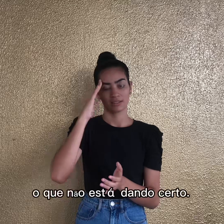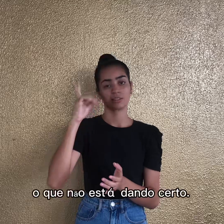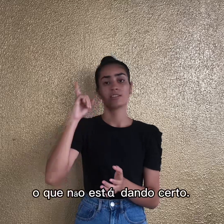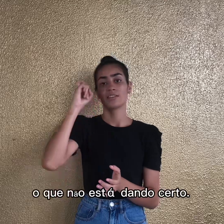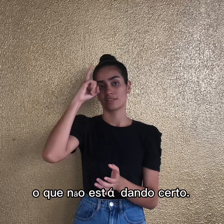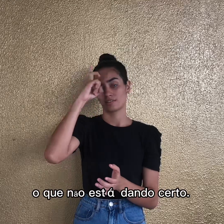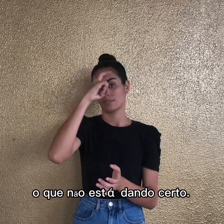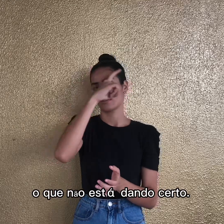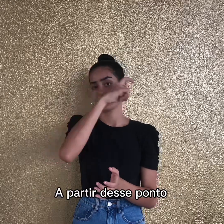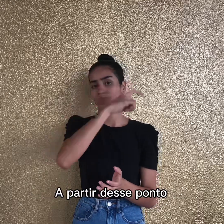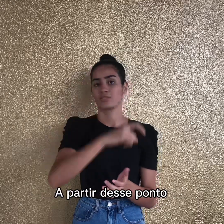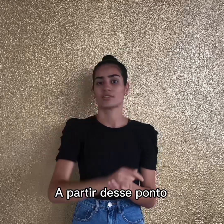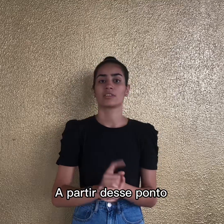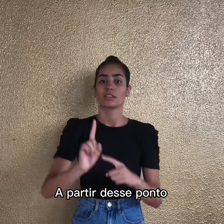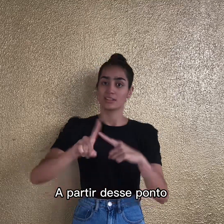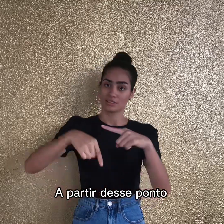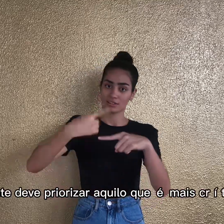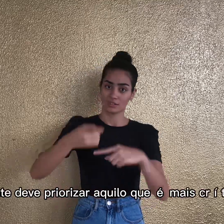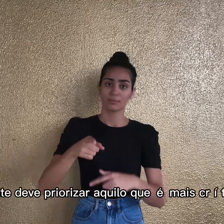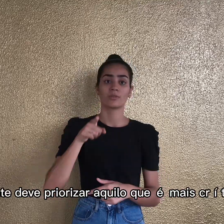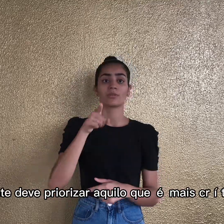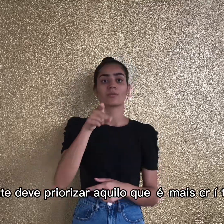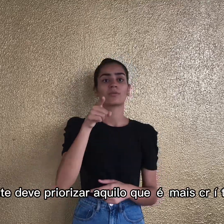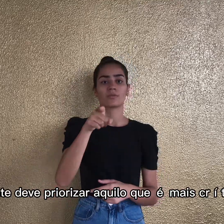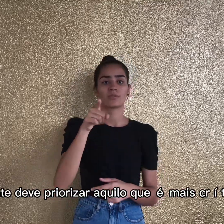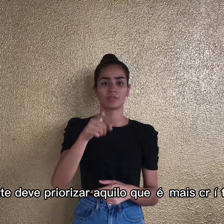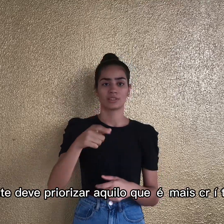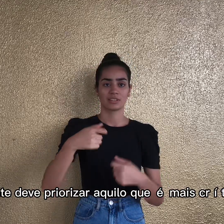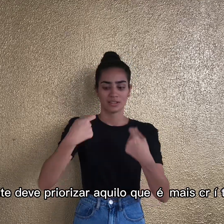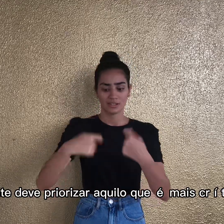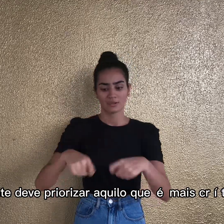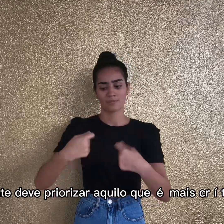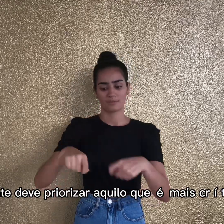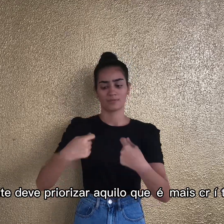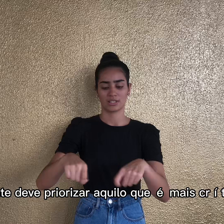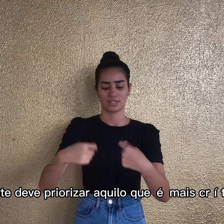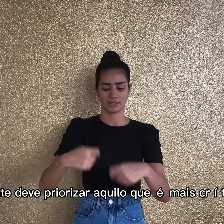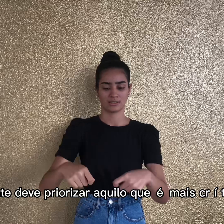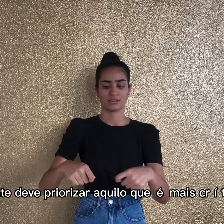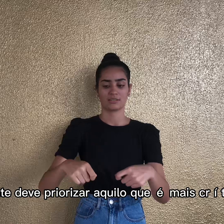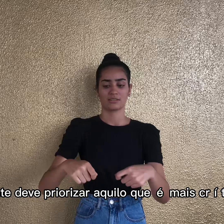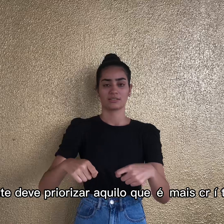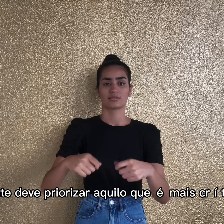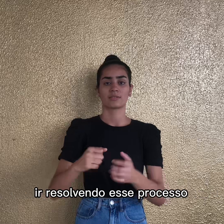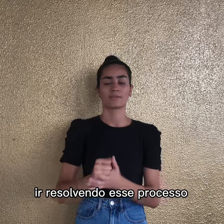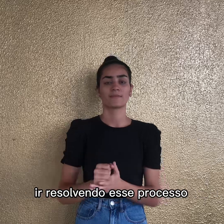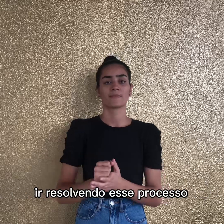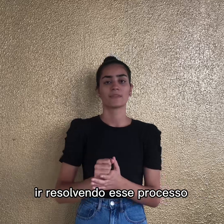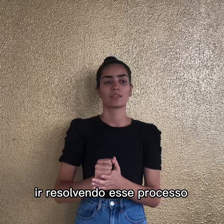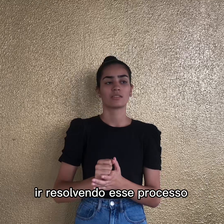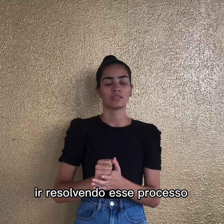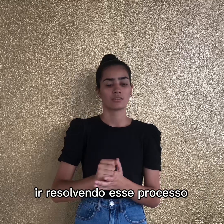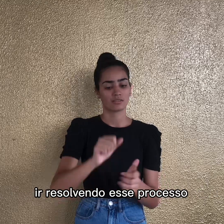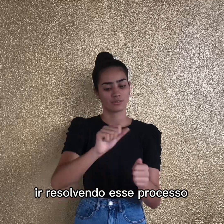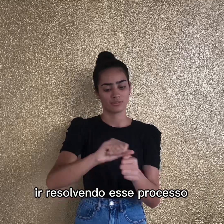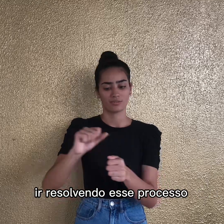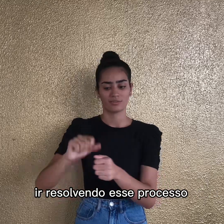não está dando certo. A partir desse ponto, a gente deve priorizar aquilo que é mais crítico e ir resolvendo